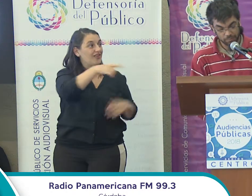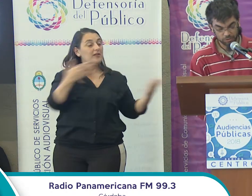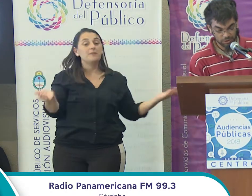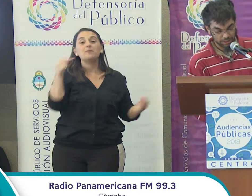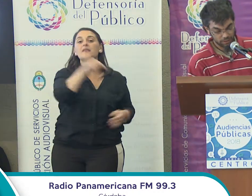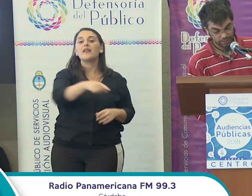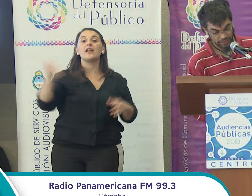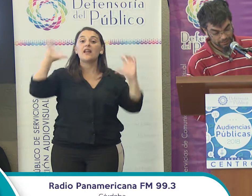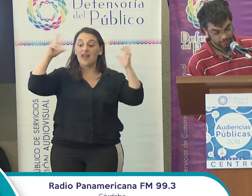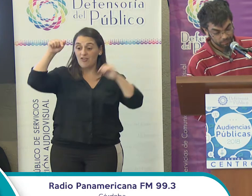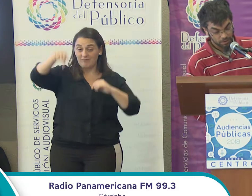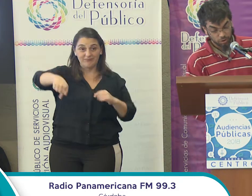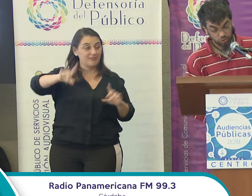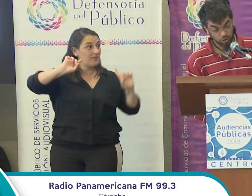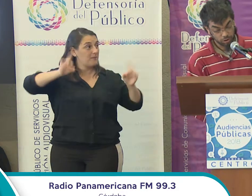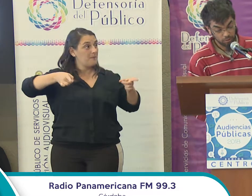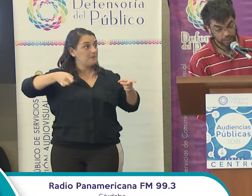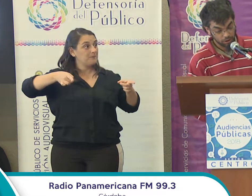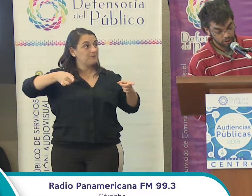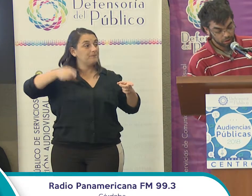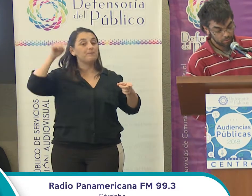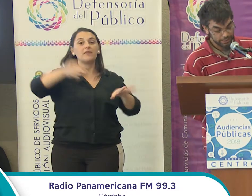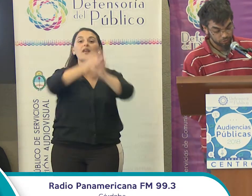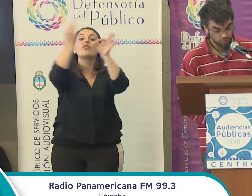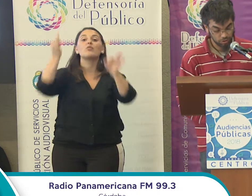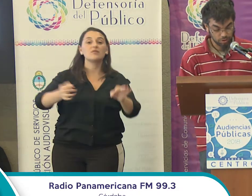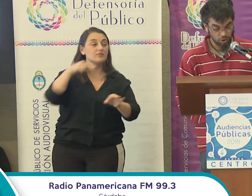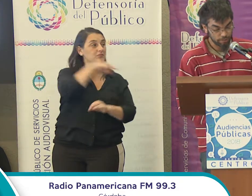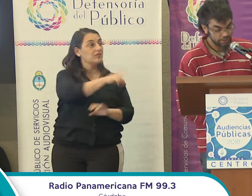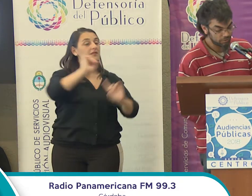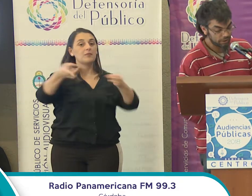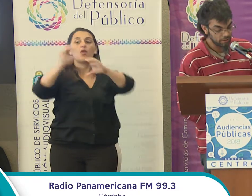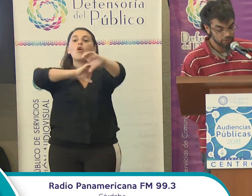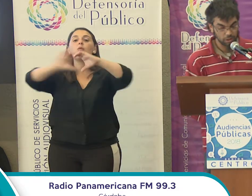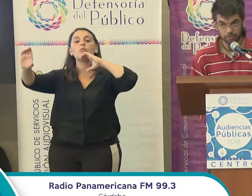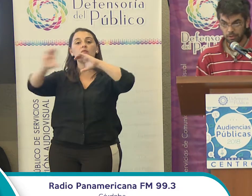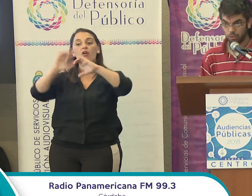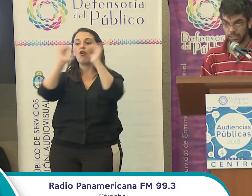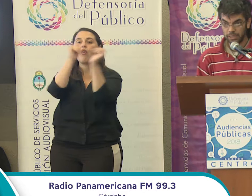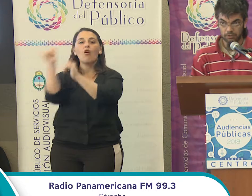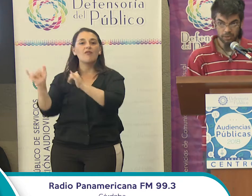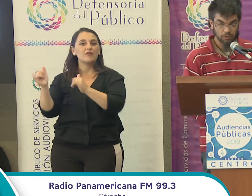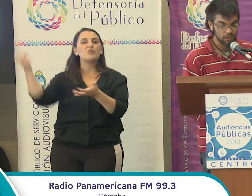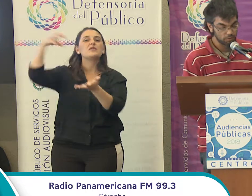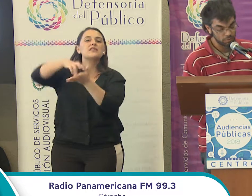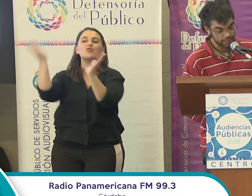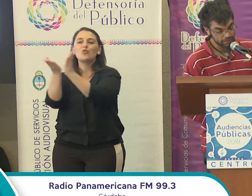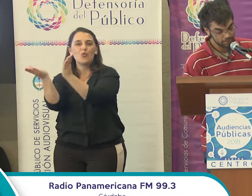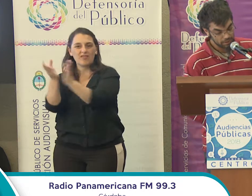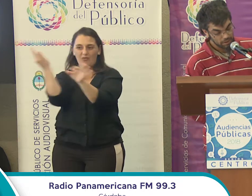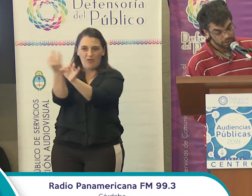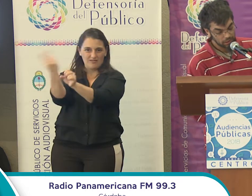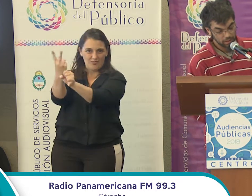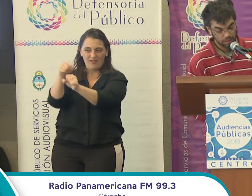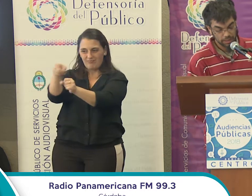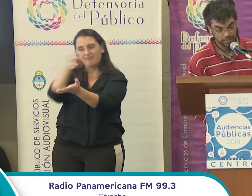99.3 de huerta grande soy educador en comunicación con jóvenes en centros de actividades juveniles en escuelas secundarias